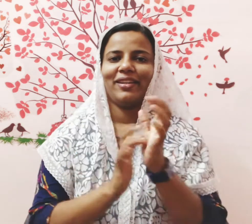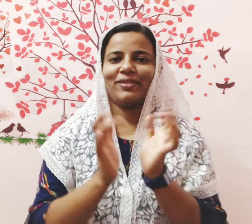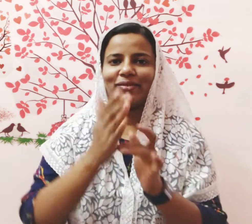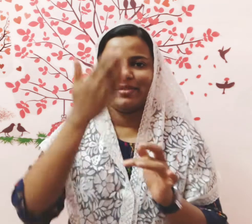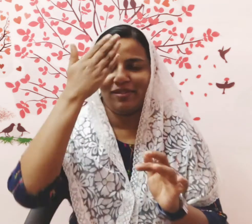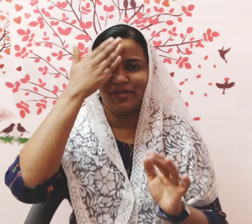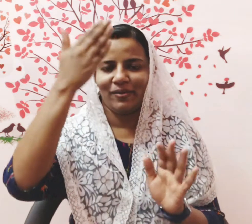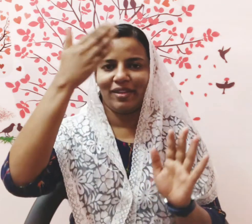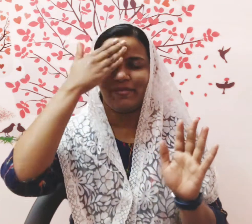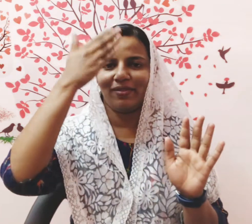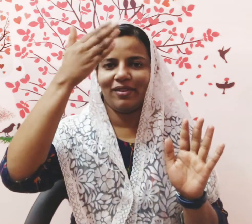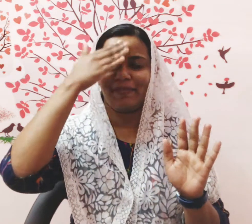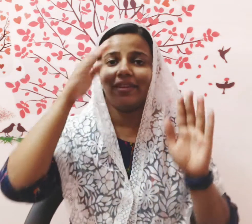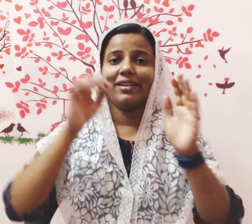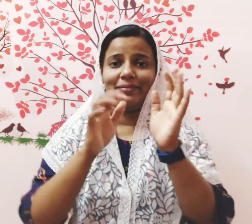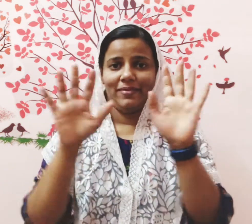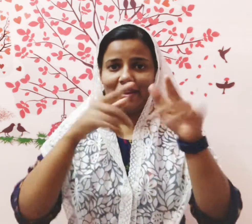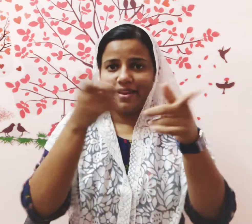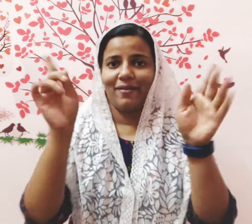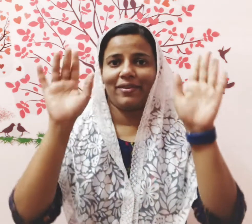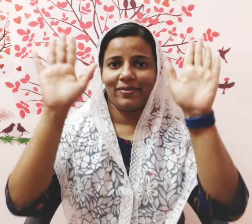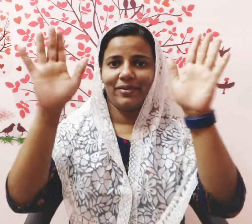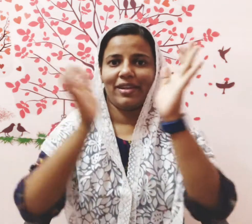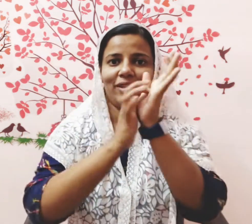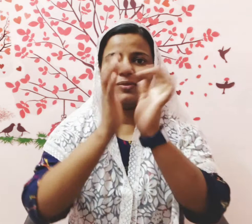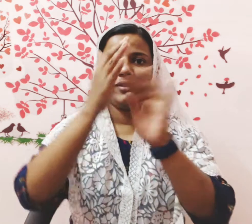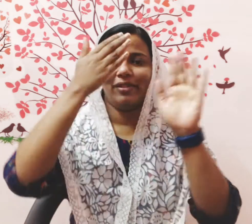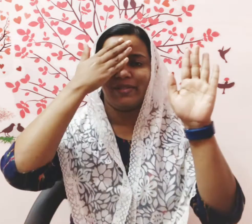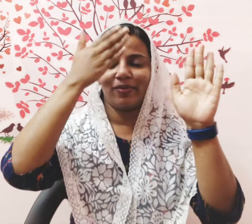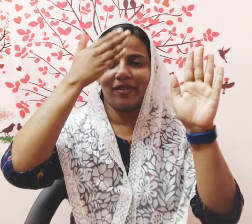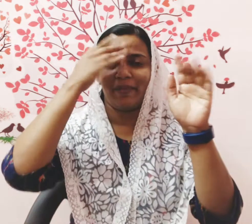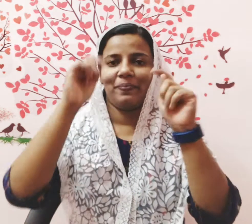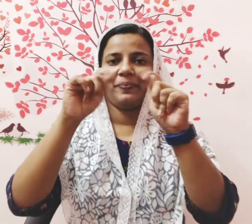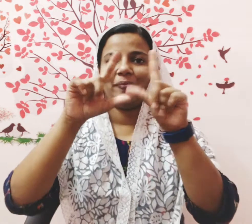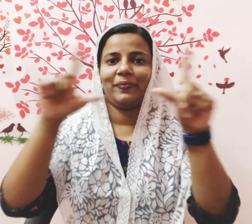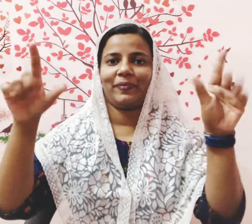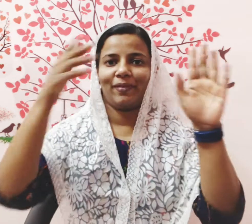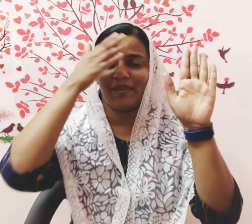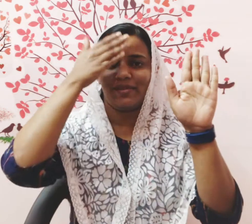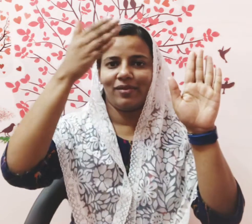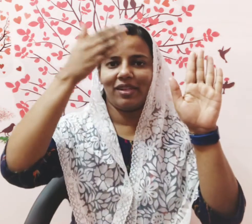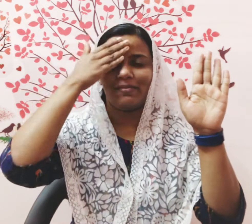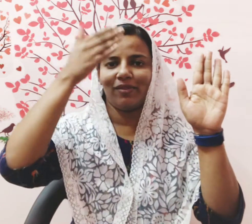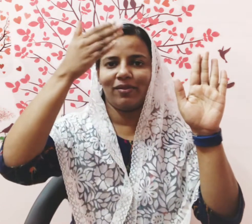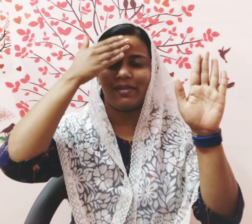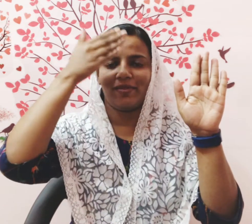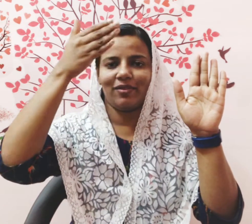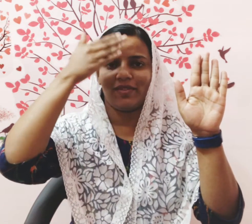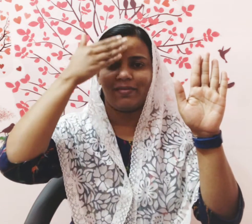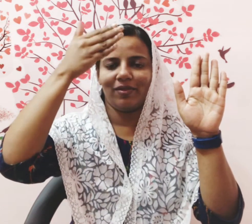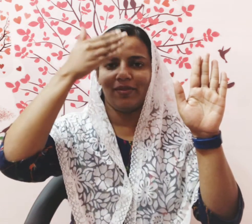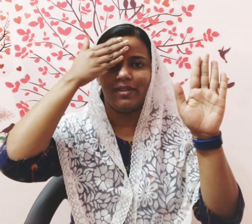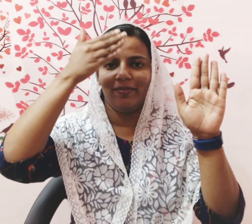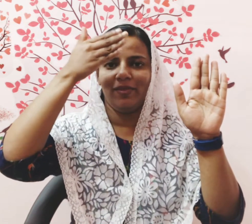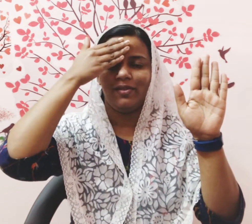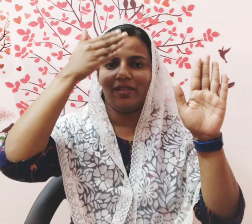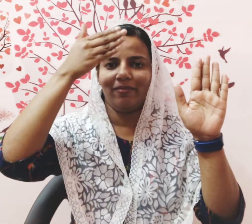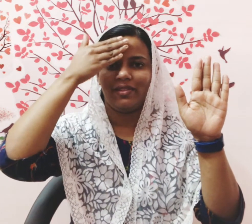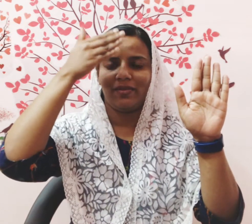ഹൃദയത്തോടെ നമ്മുടെ കർത്താവിനെ സ്തോത്രം ചെയ്യാം. കരങ്ങളൊക്കെ ഉയർത്തി കർത്താവിന് ഒന്ന് സ്തോത്രം പറഞ്ഞാണ്ട്. ഹല്ലേലൂയ. സ്തോത്രം, സ്തോത്രം, സ്തോത്രം, സ്തോത്രം, സ്തോത്രം, സ്തോത്രം,